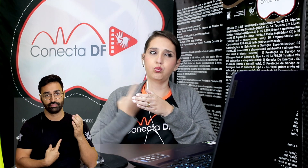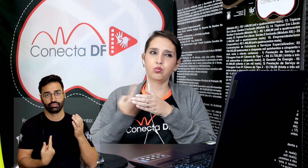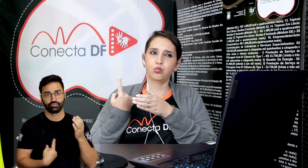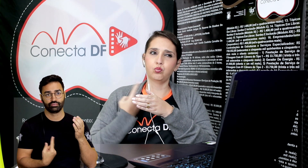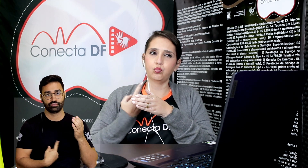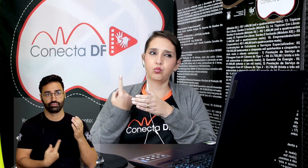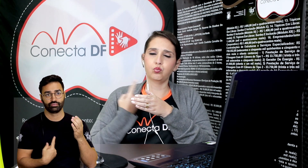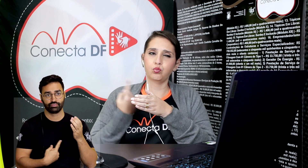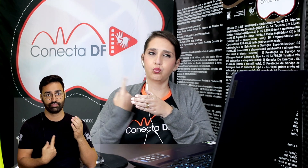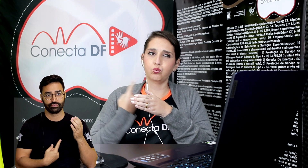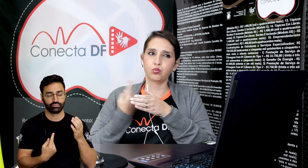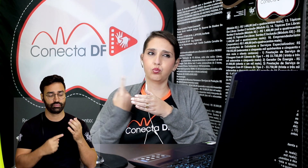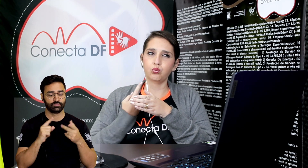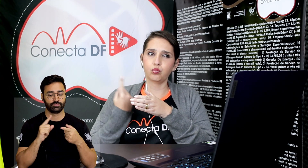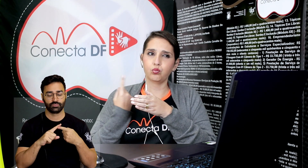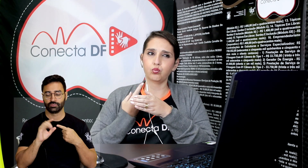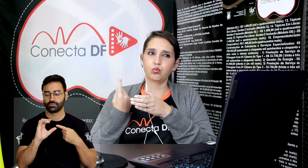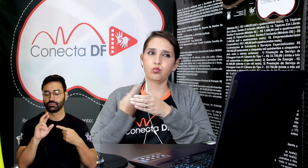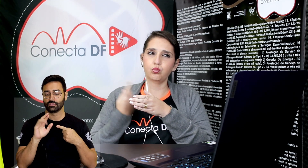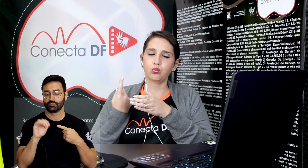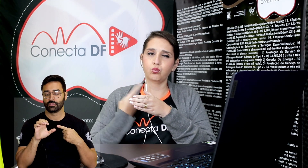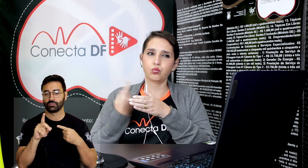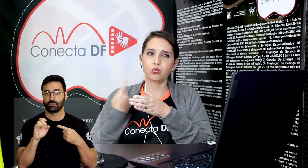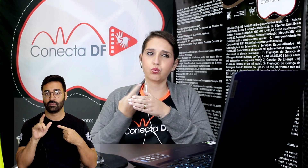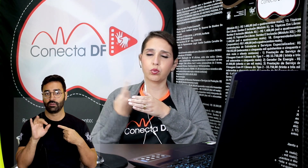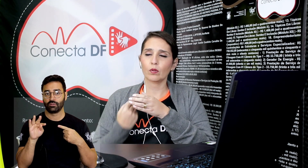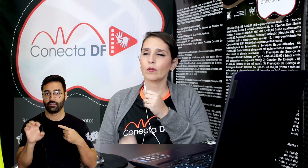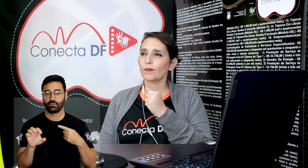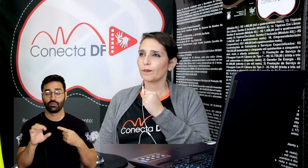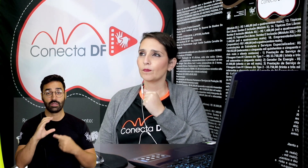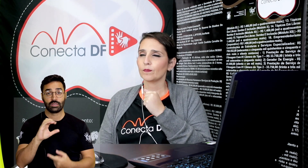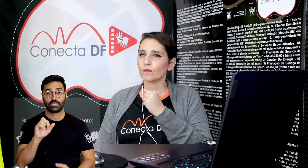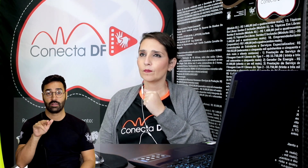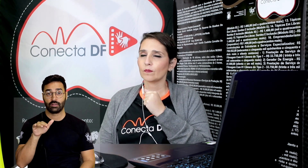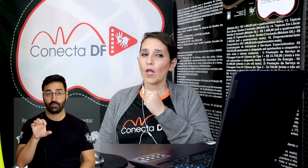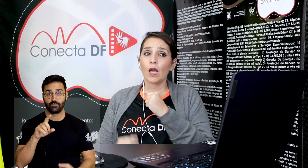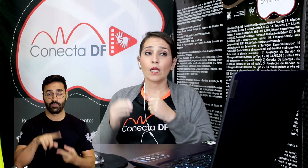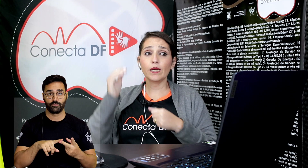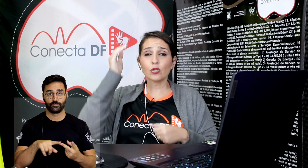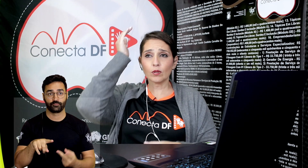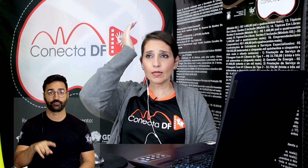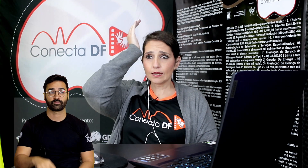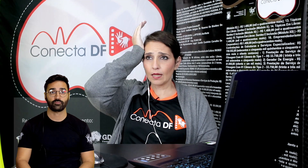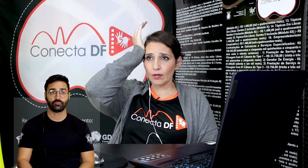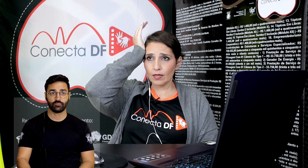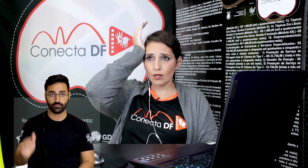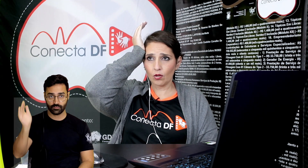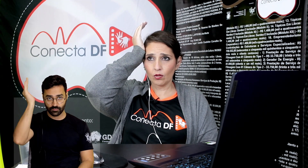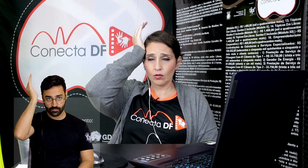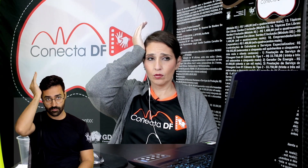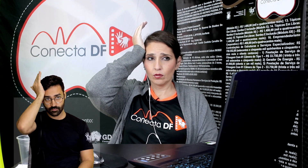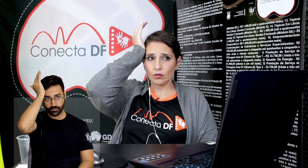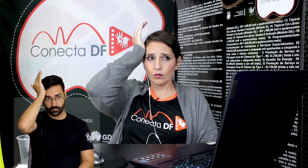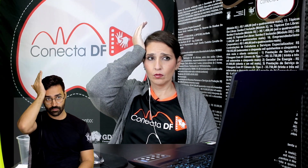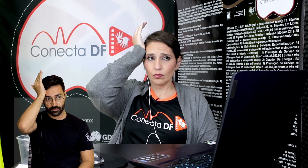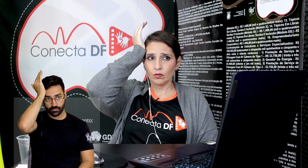Creme de leite. Ah, tá. Creme de leite e leite condensado. Leite condensado é aqui,